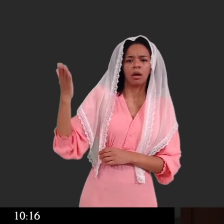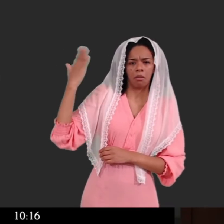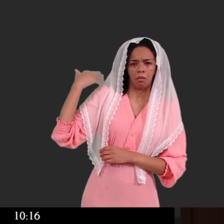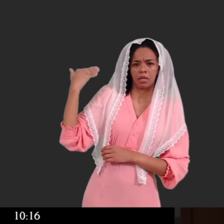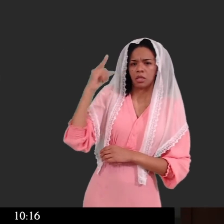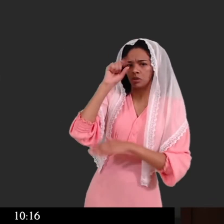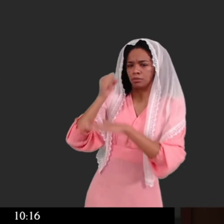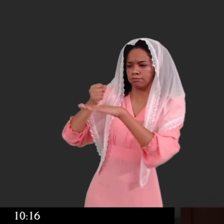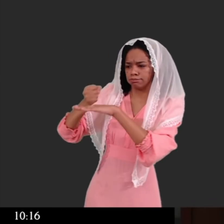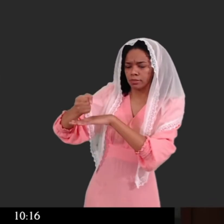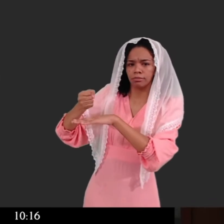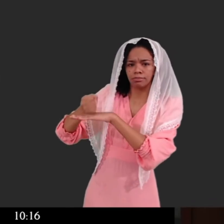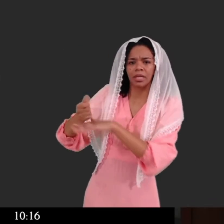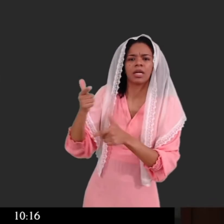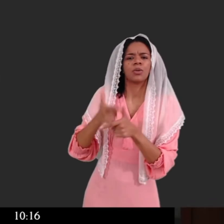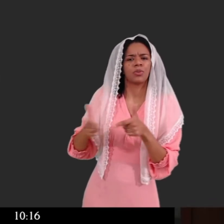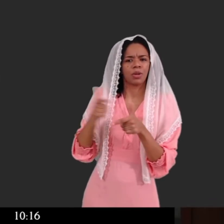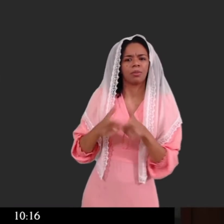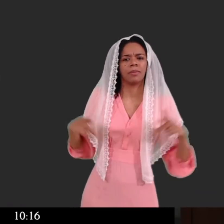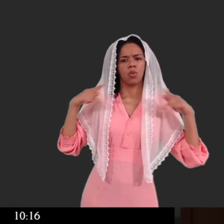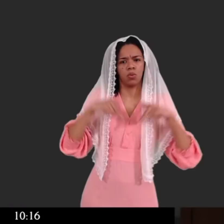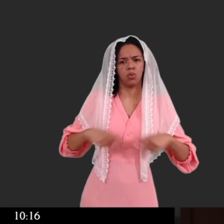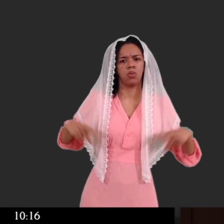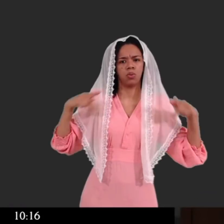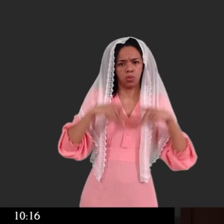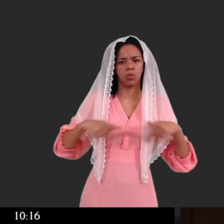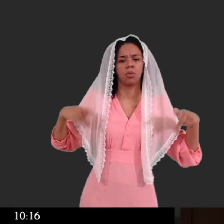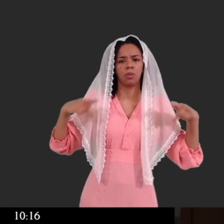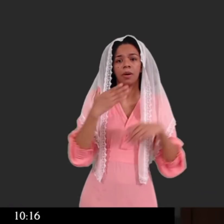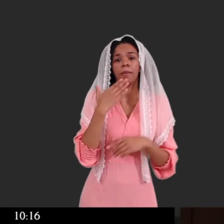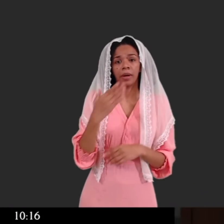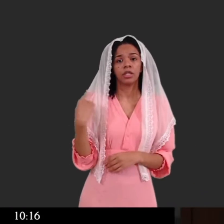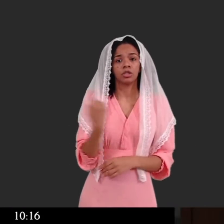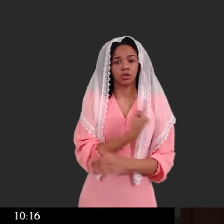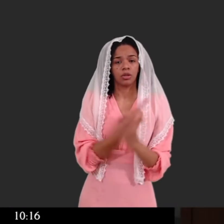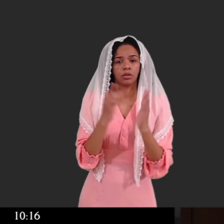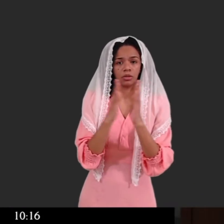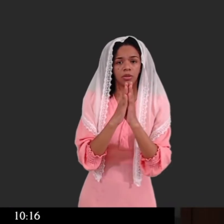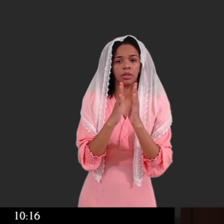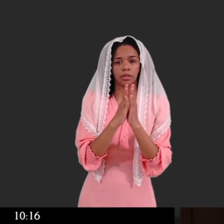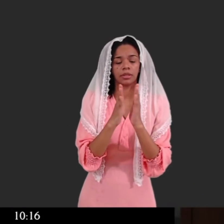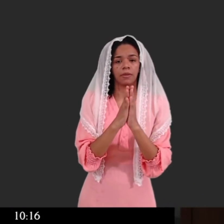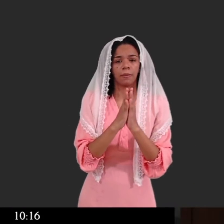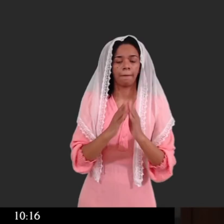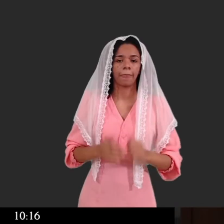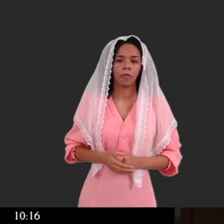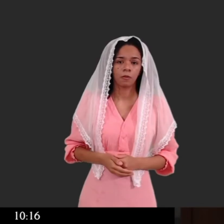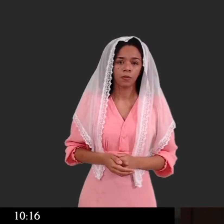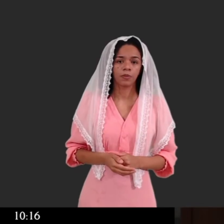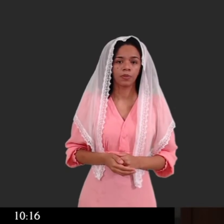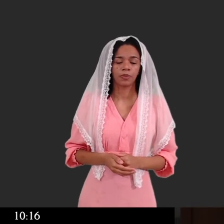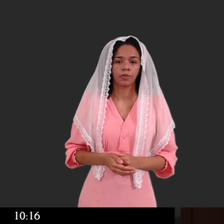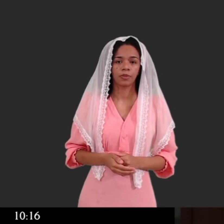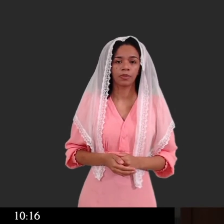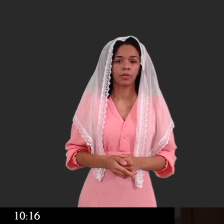com problema pulmonar. Pede orações. Irmã Nubi Luciana, de Vila Gil Carrão,